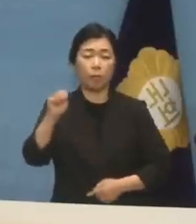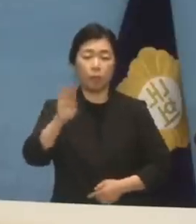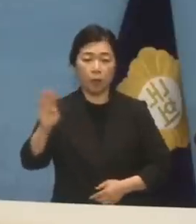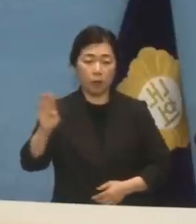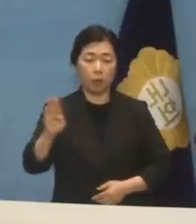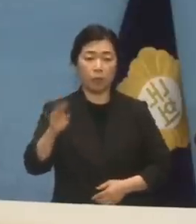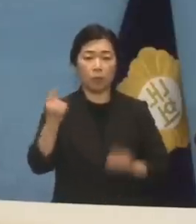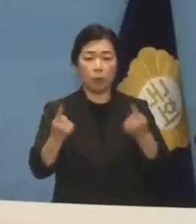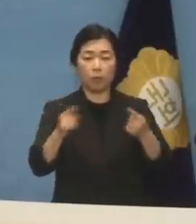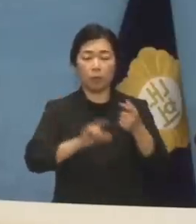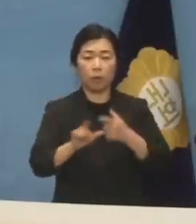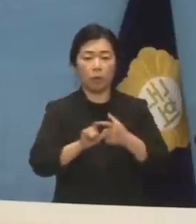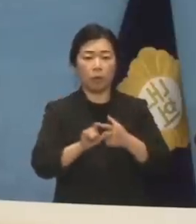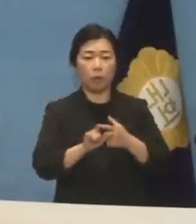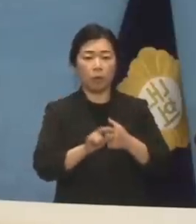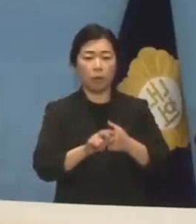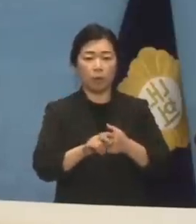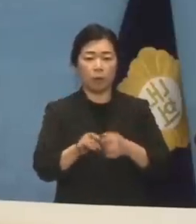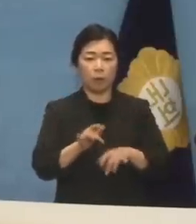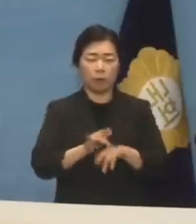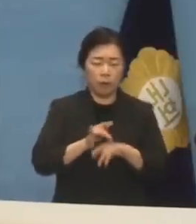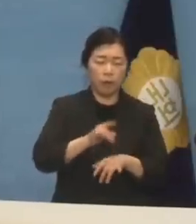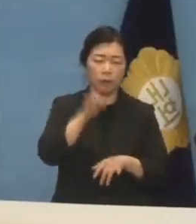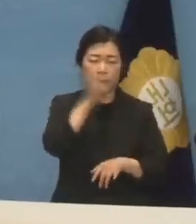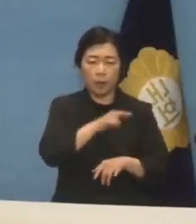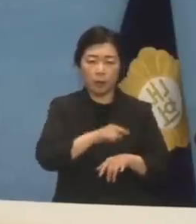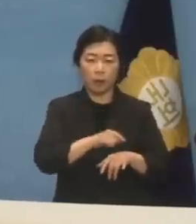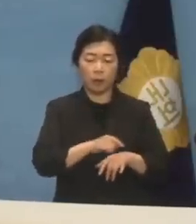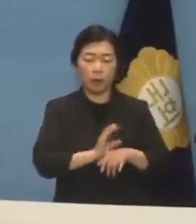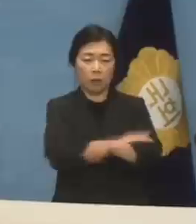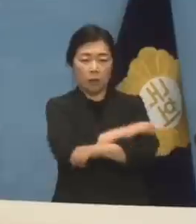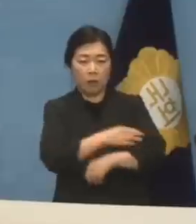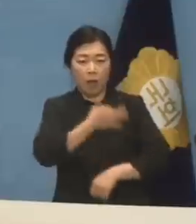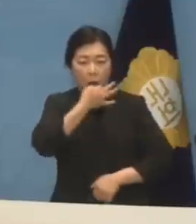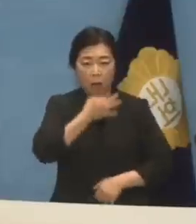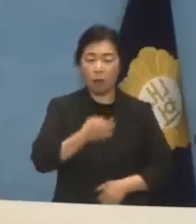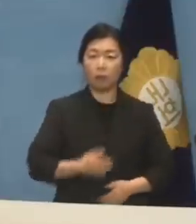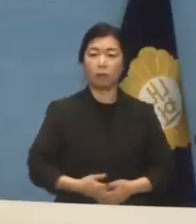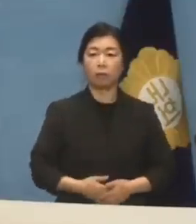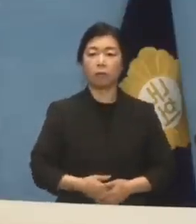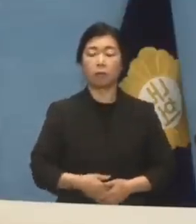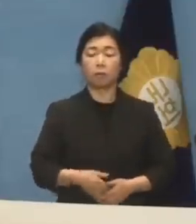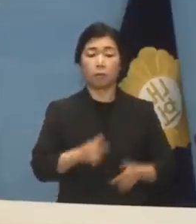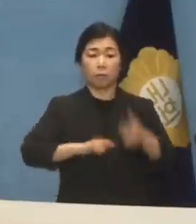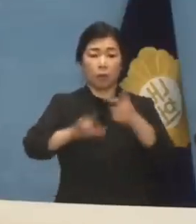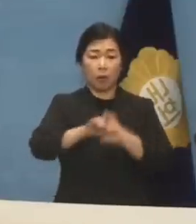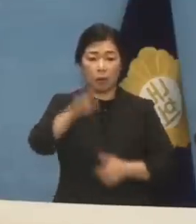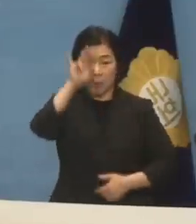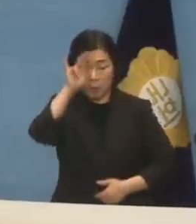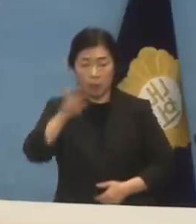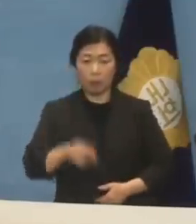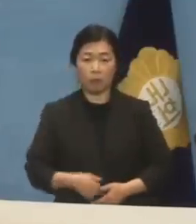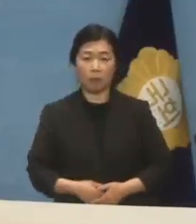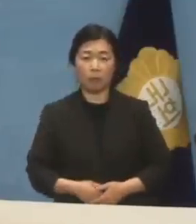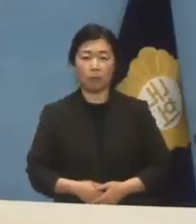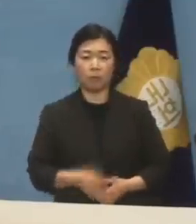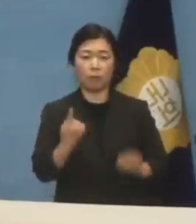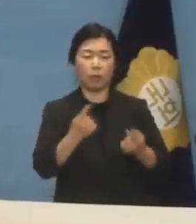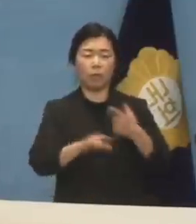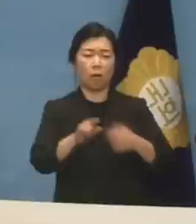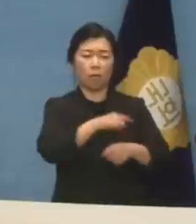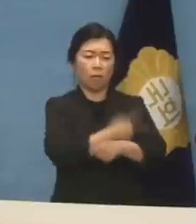사악하고 권력을 더 사유하고 있습니다. 박근혜보다 더 무능하고 더 비선과 모속에 취해